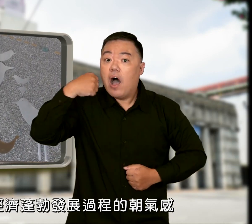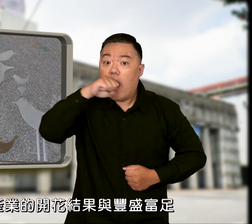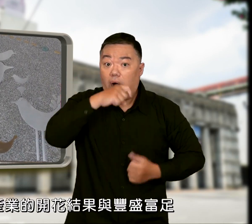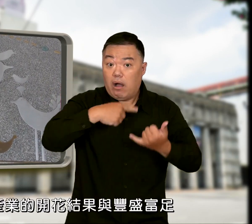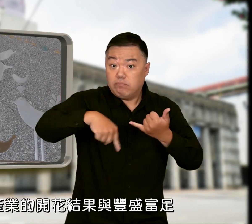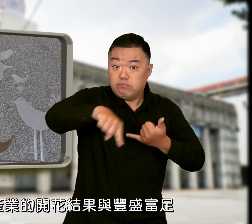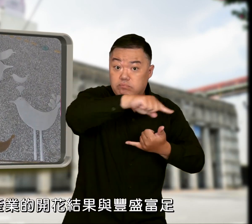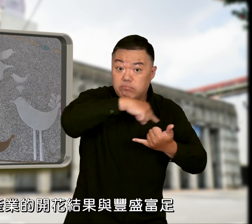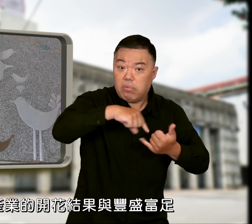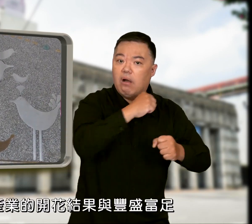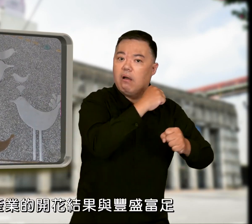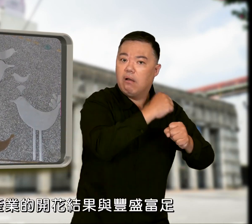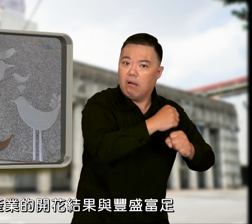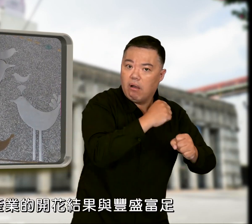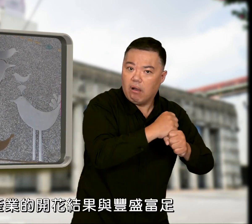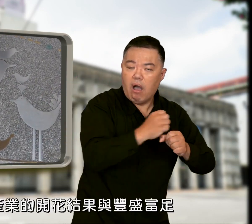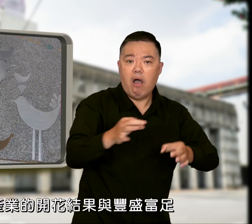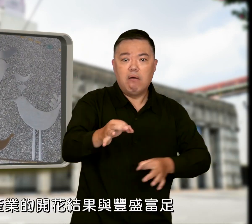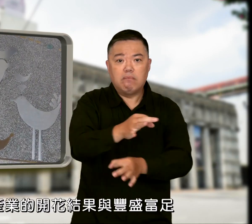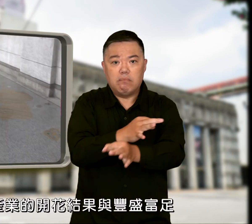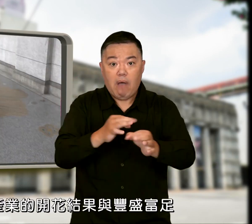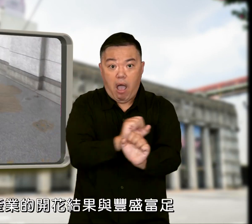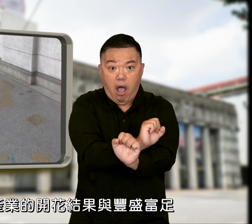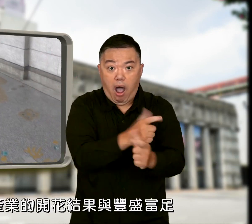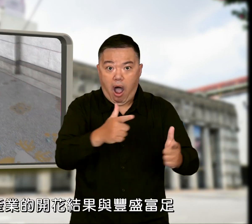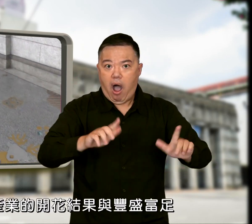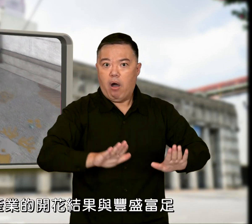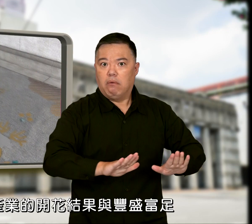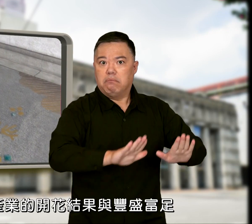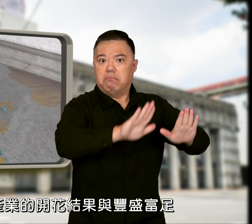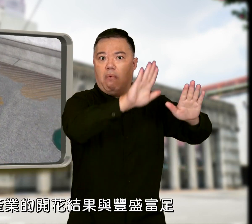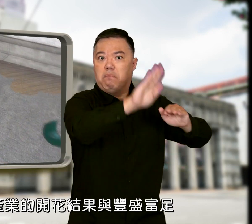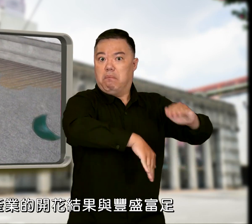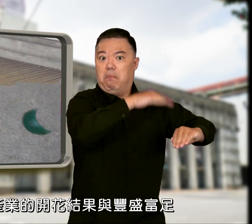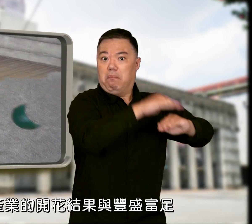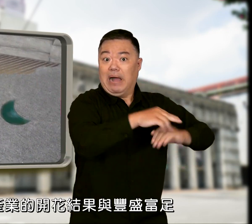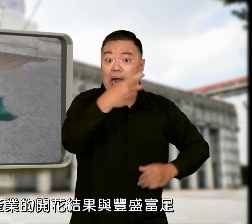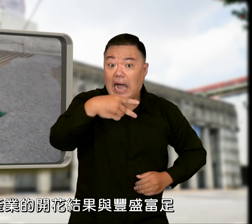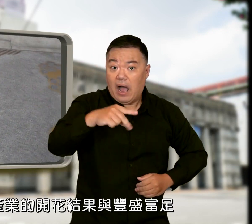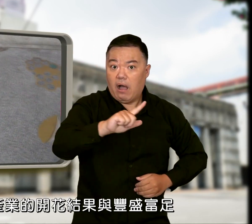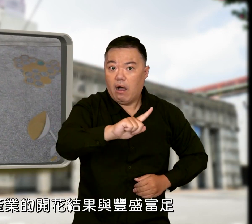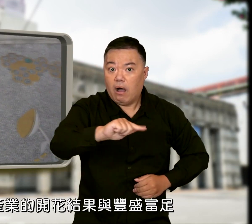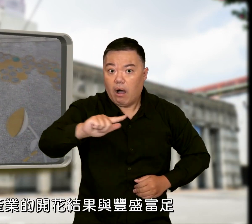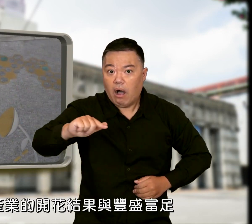象征台湾产业的开花结果与丰盛富足。